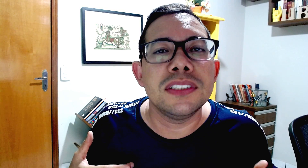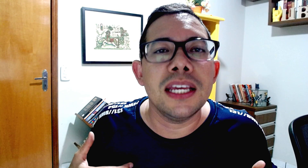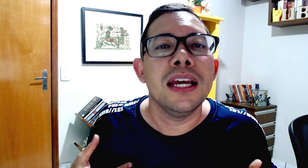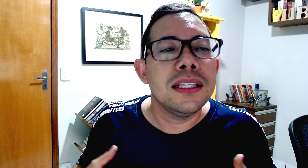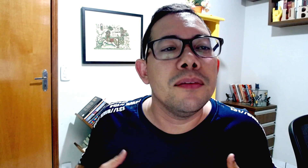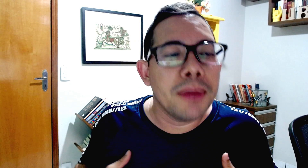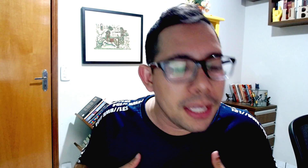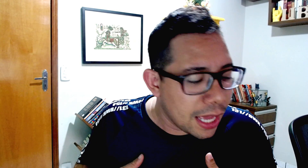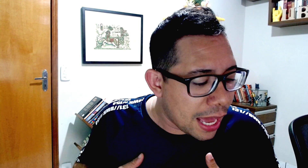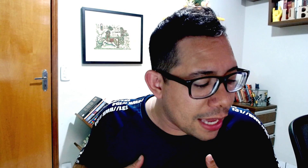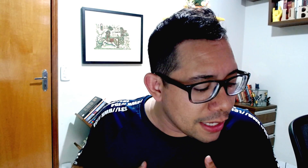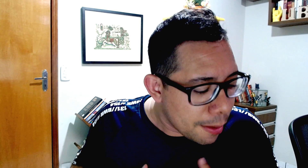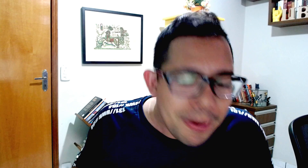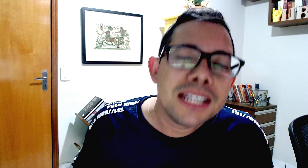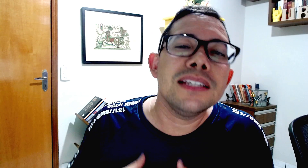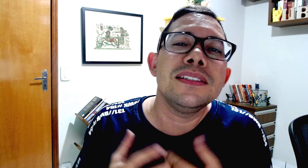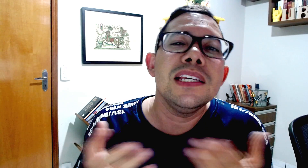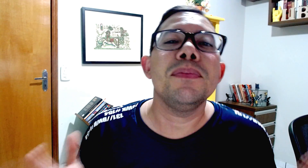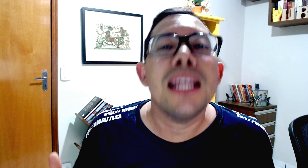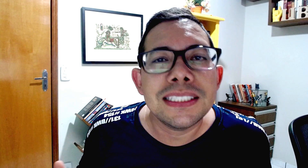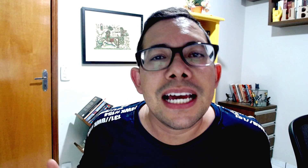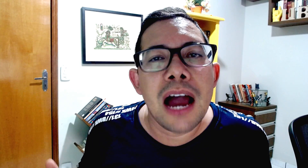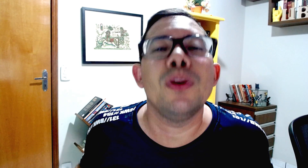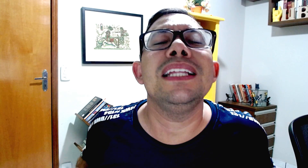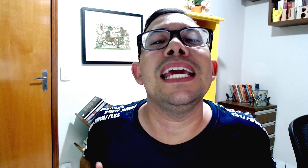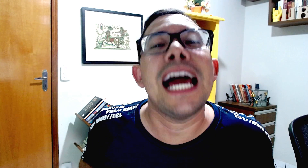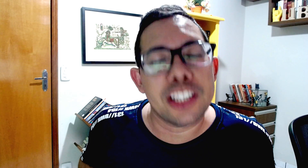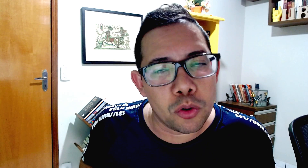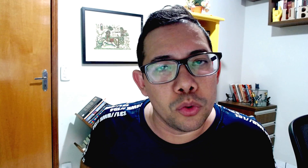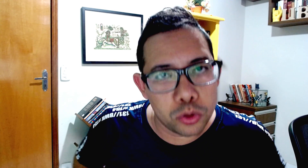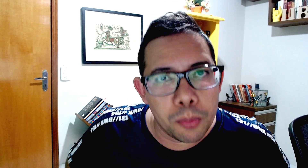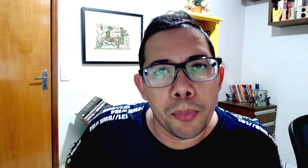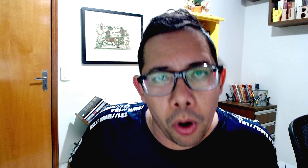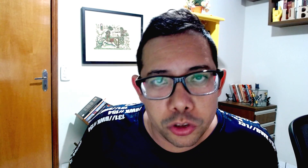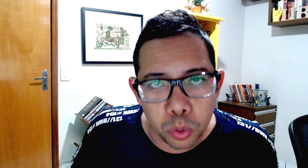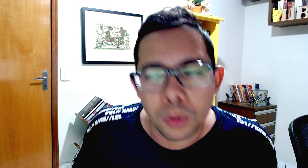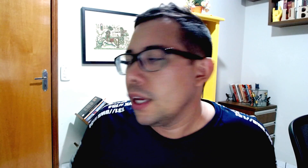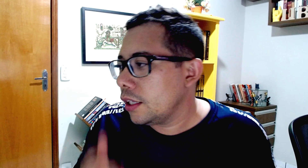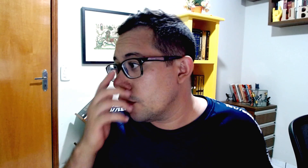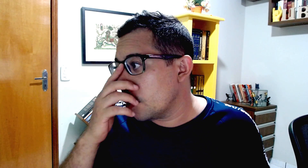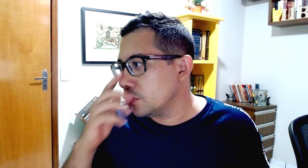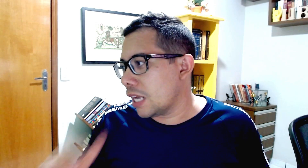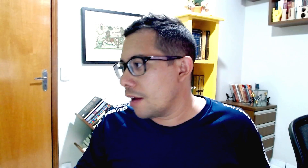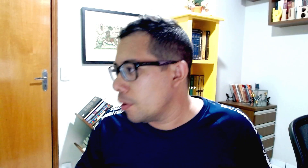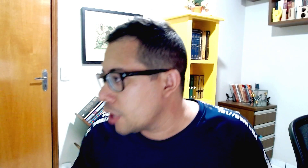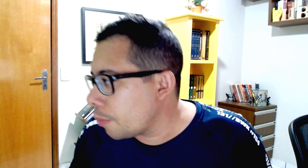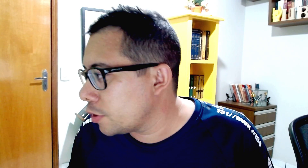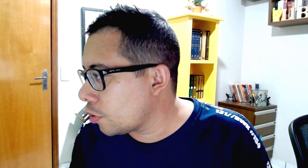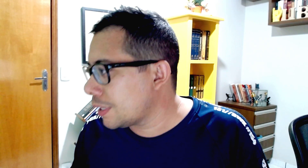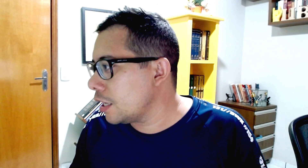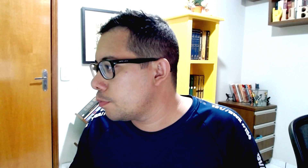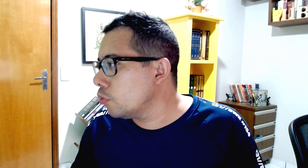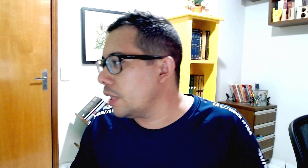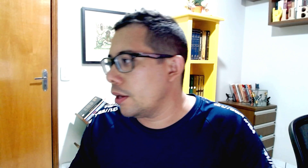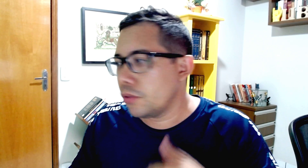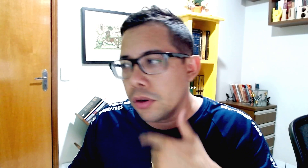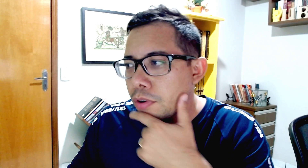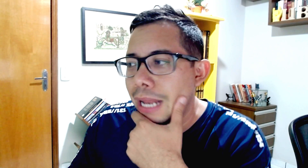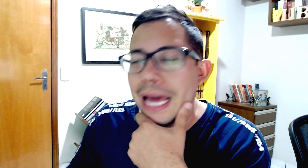você também aí participe dessa aula, interaja conosco. Posso? Então vamos lá. Vamos lá. O pessoal está respondendo. Então vamos lá.